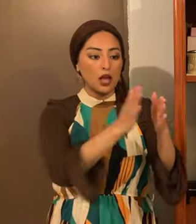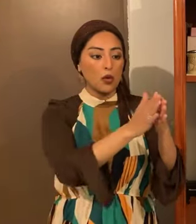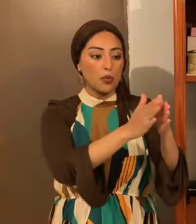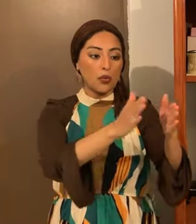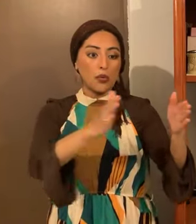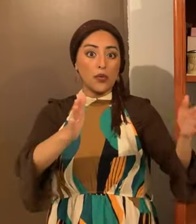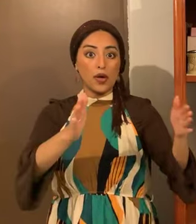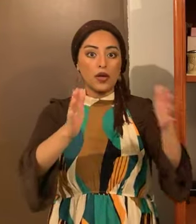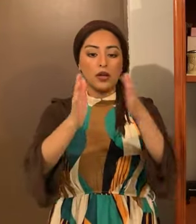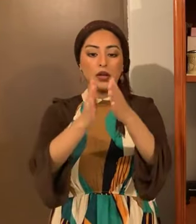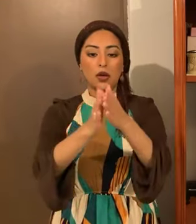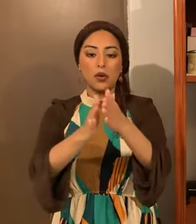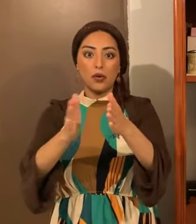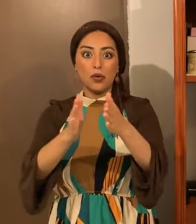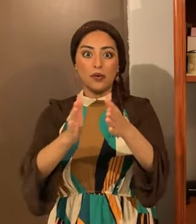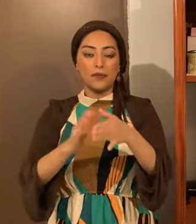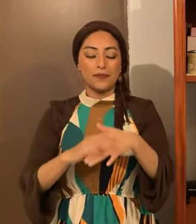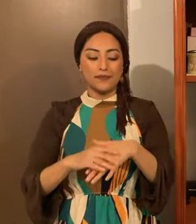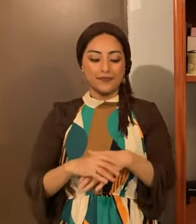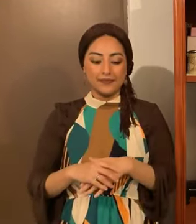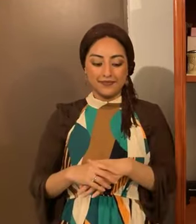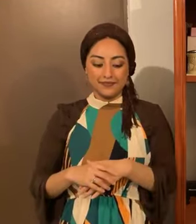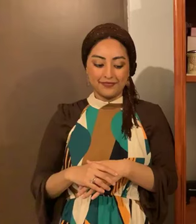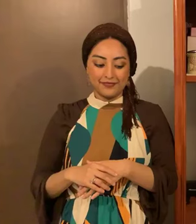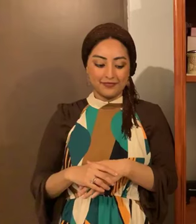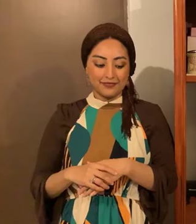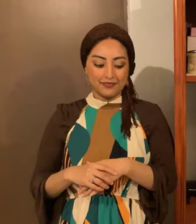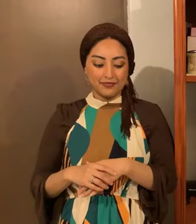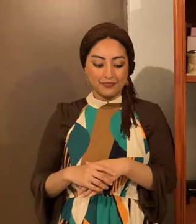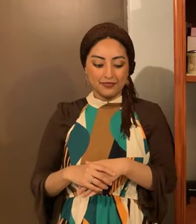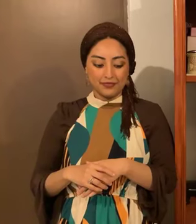A menos que, por ejemplo, desafináramos o moviéramos